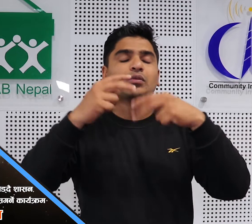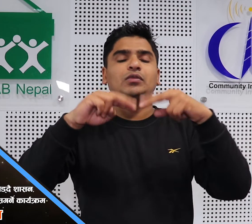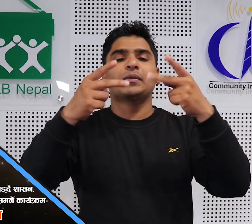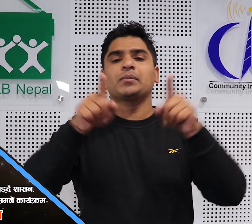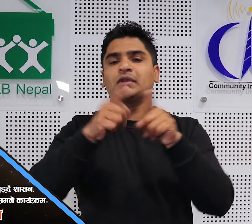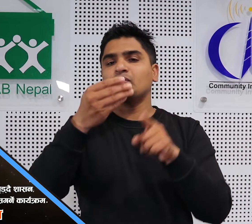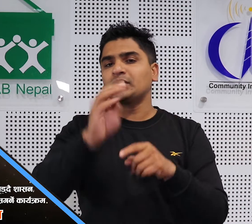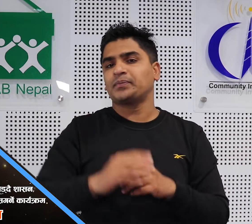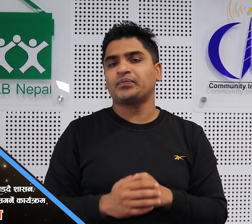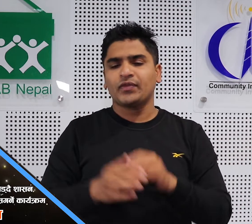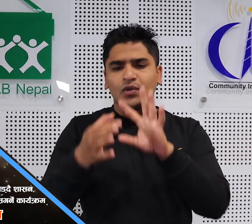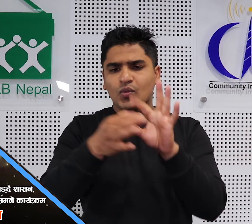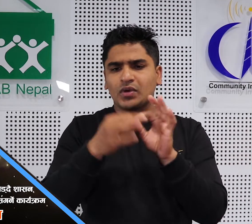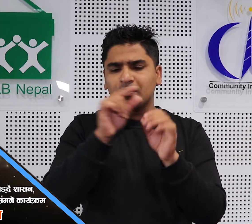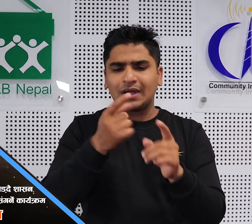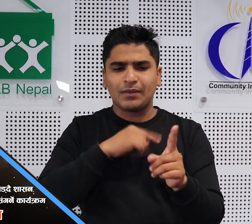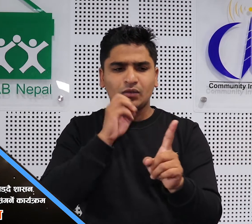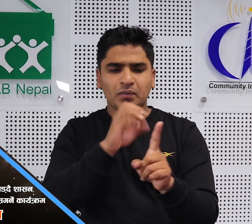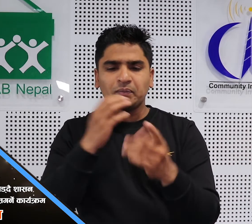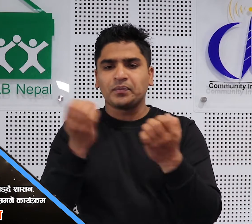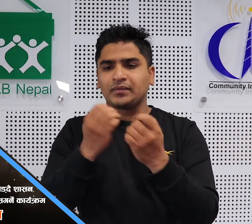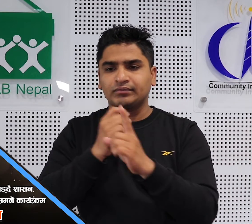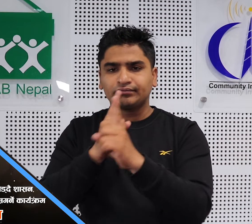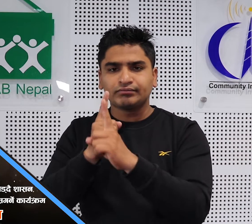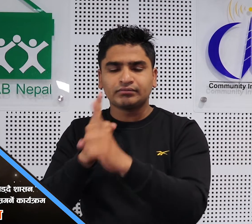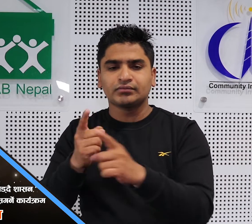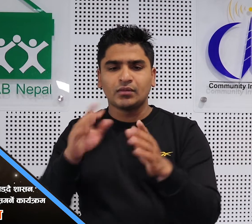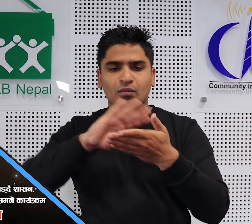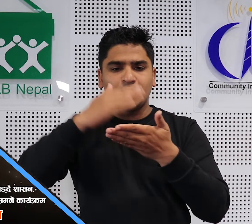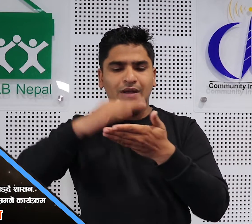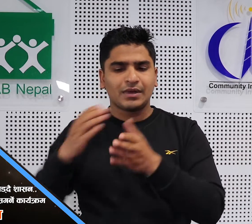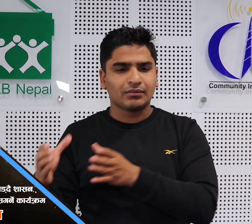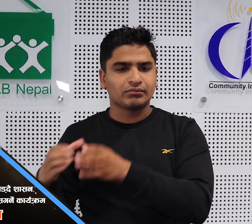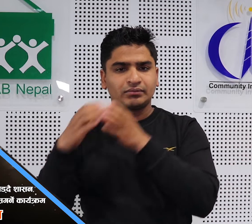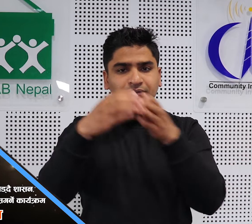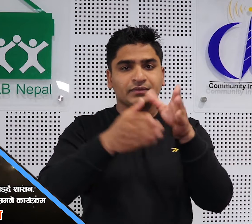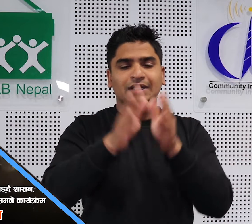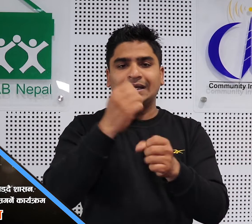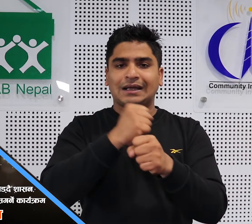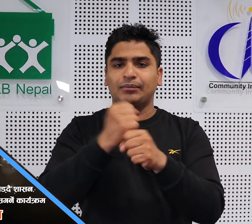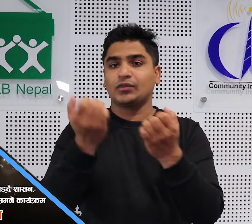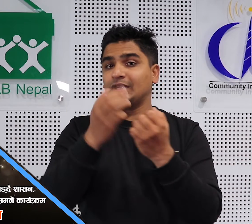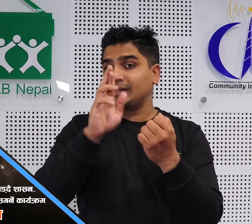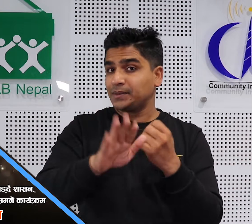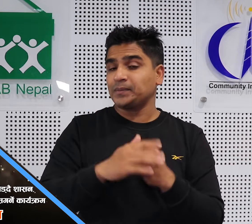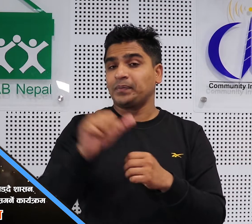कोअर्डिनेसनको पाटो हामीले चाहिँ लबिङ गर्ने, हामी महिना महिनामा डेलिगेसन जाने काम चाहिँ हामीले गरिराखेका छौँ र उहाँहरू खास